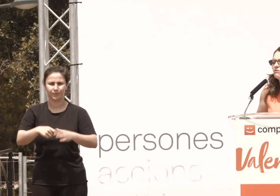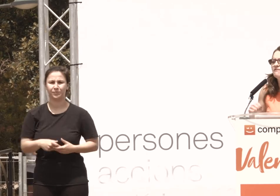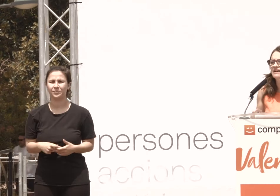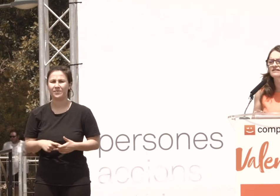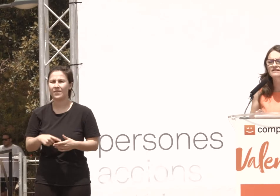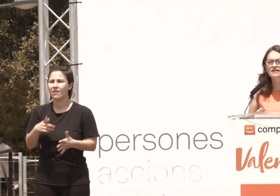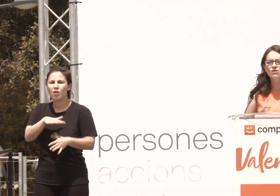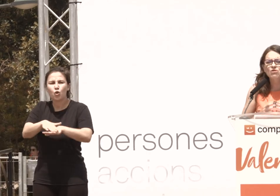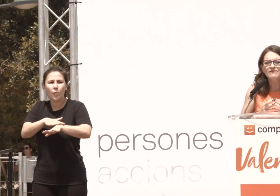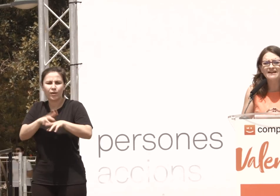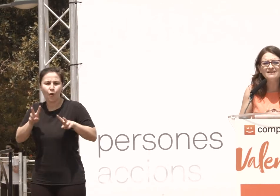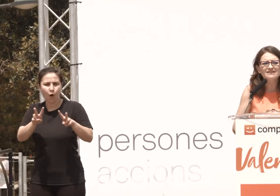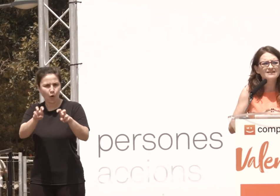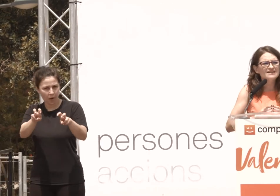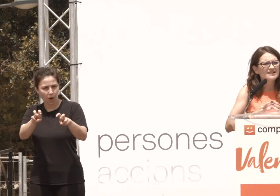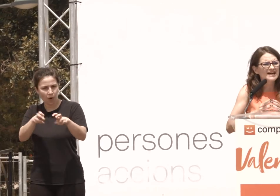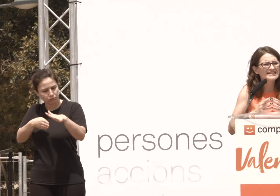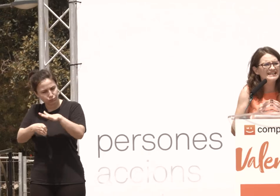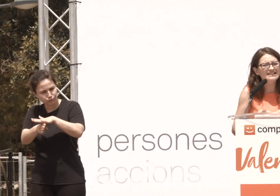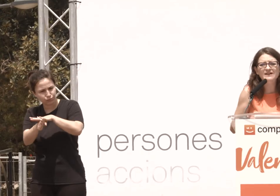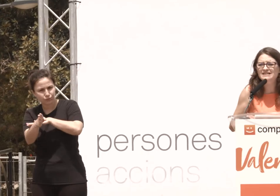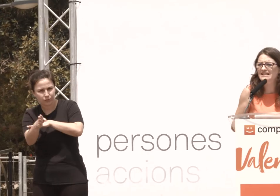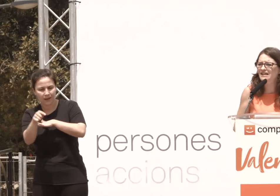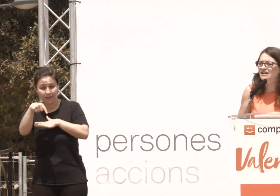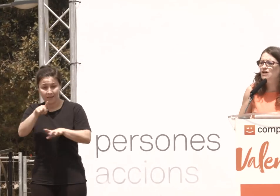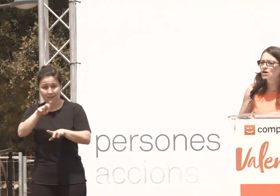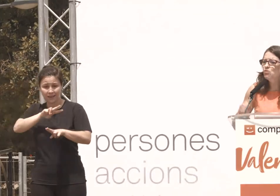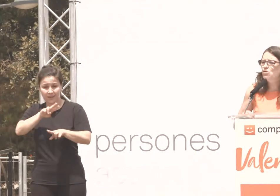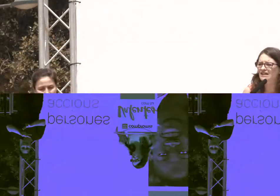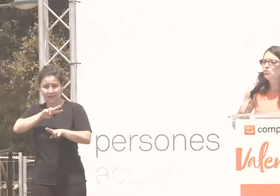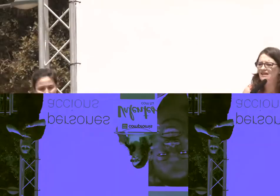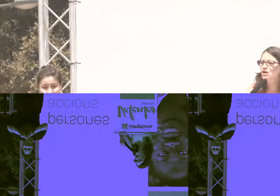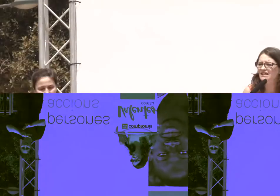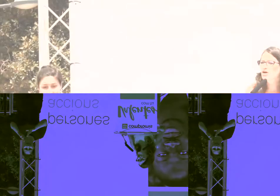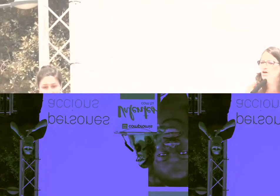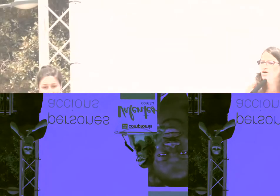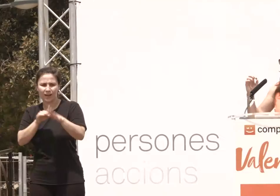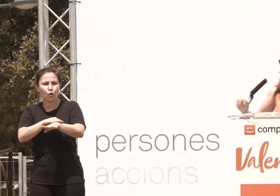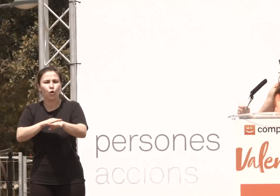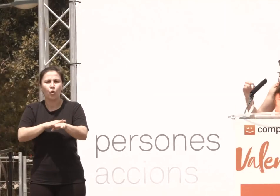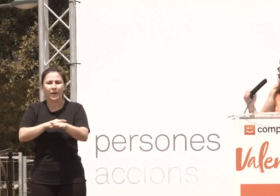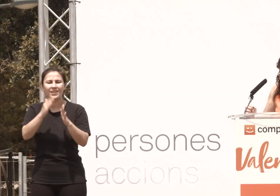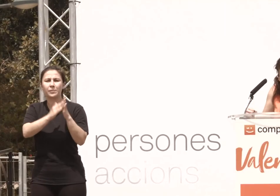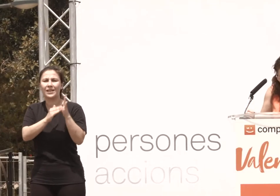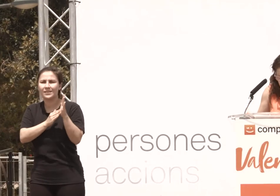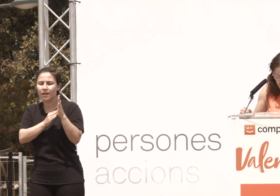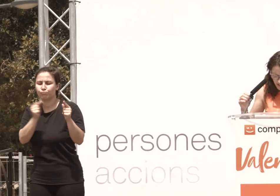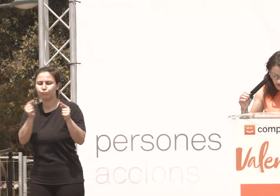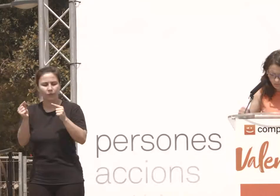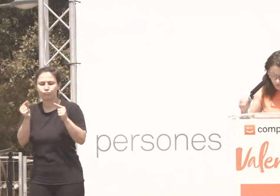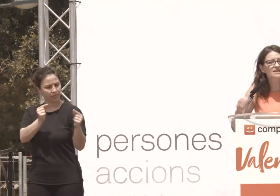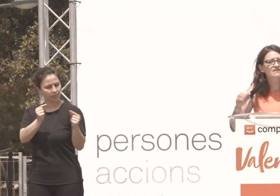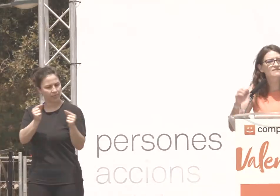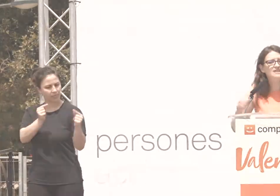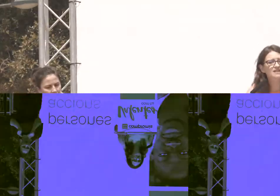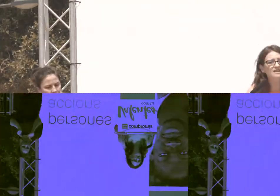marxa un govern a la Generalitat Valenciana, un govern valencià nascut del diàleg, nascut